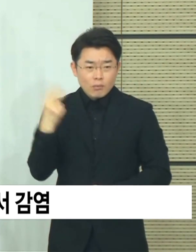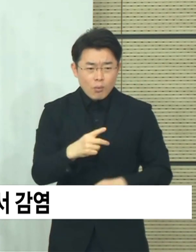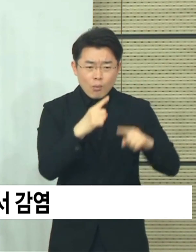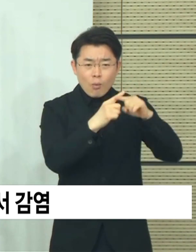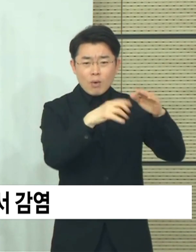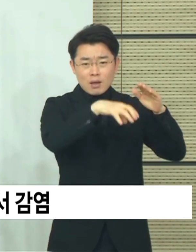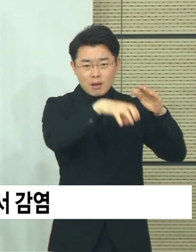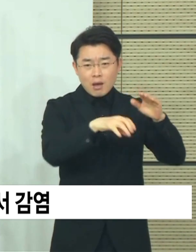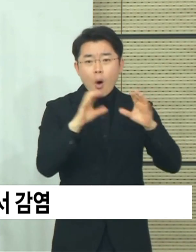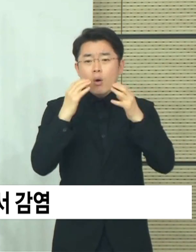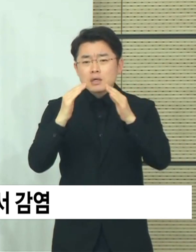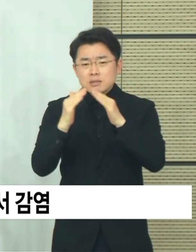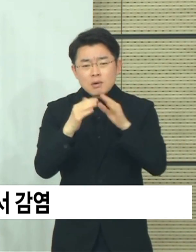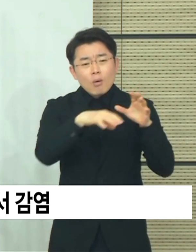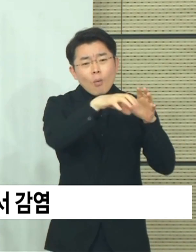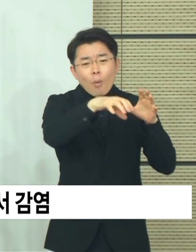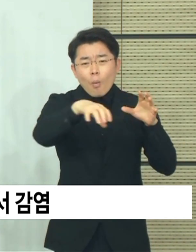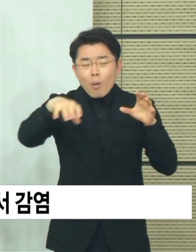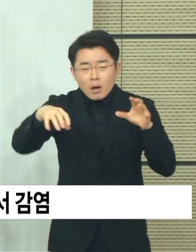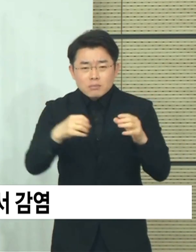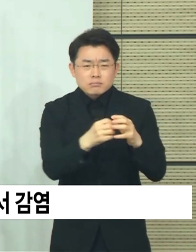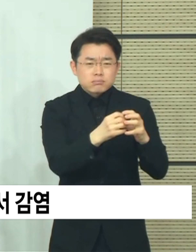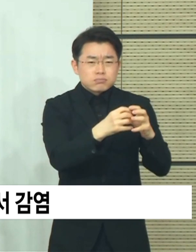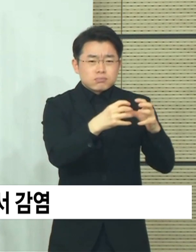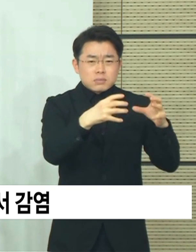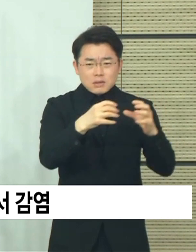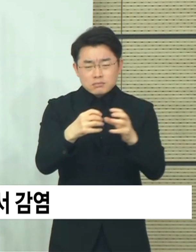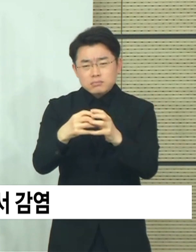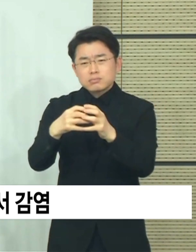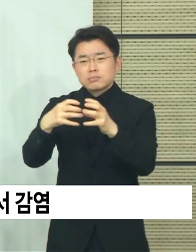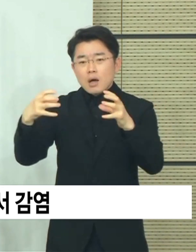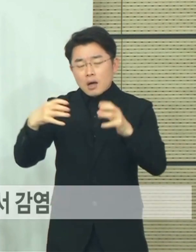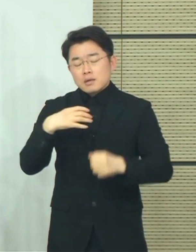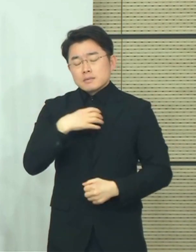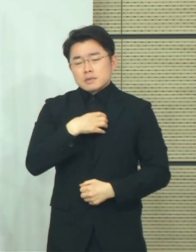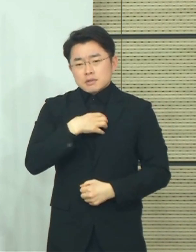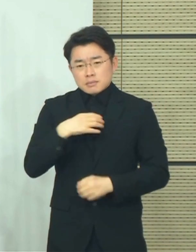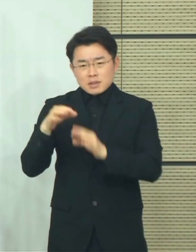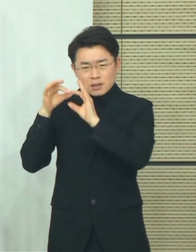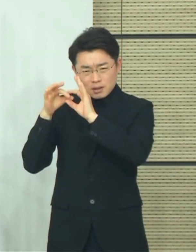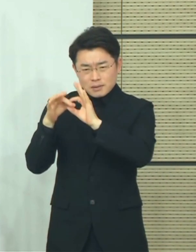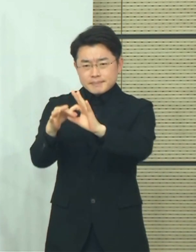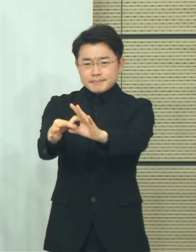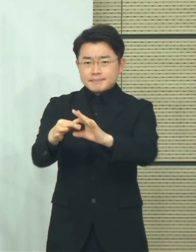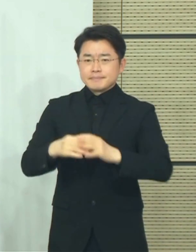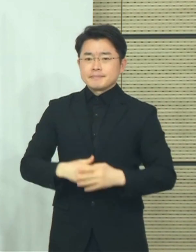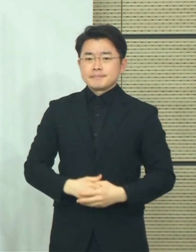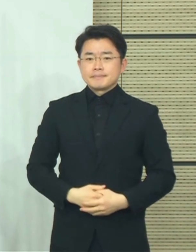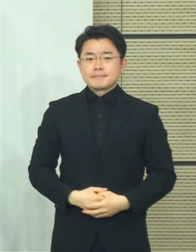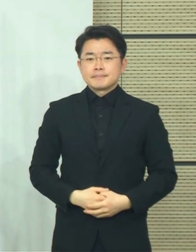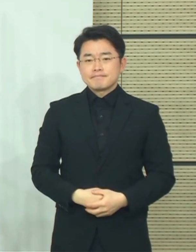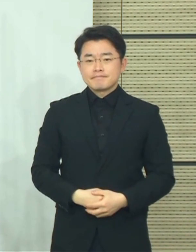어린이집 등 우리 일상의 거의 모든 공간에서 감염이 발생하고 있는 상황입니다.